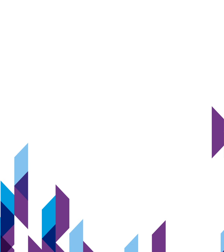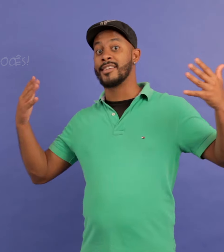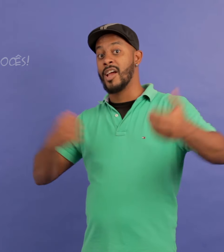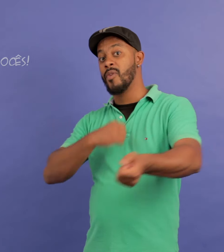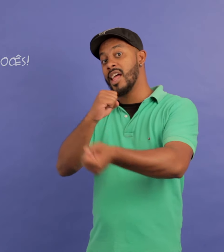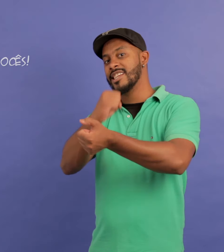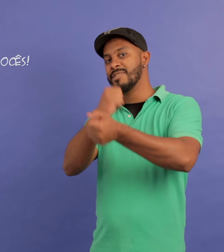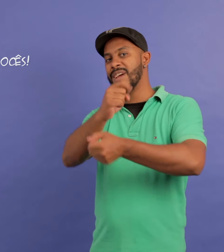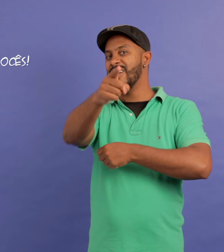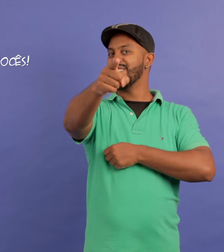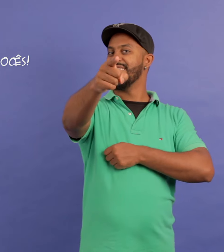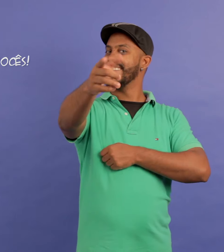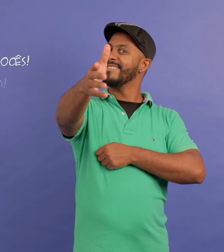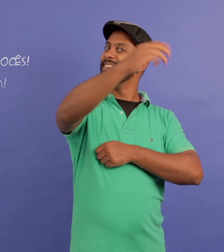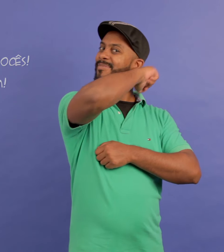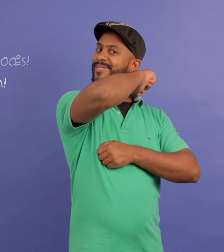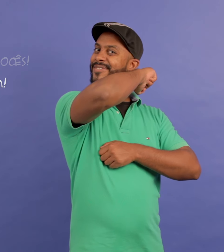Esperamos você! Venham!